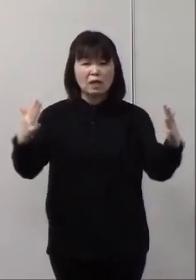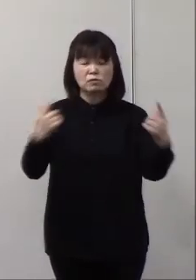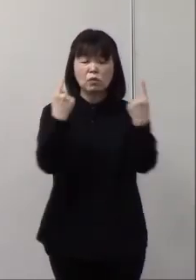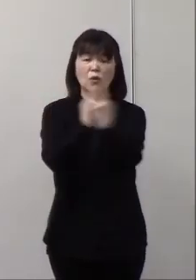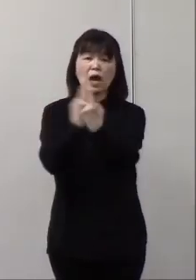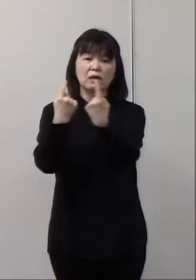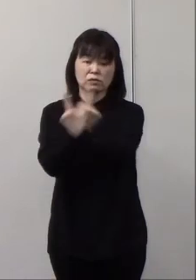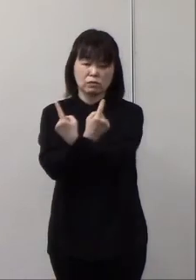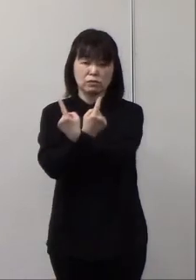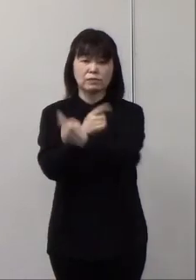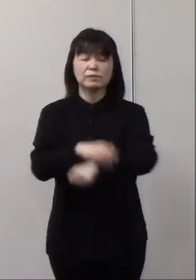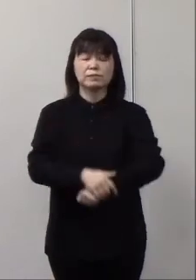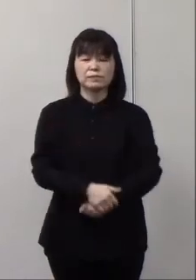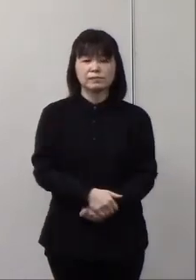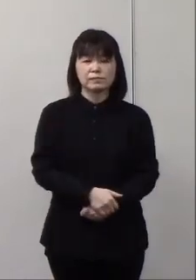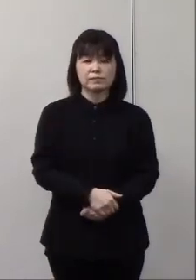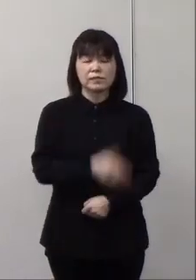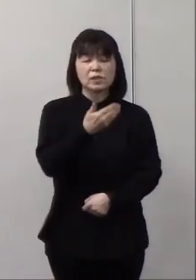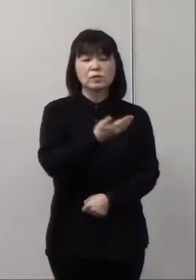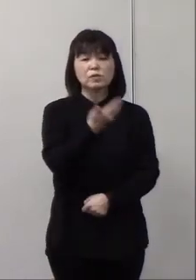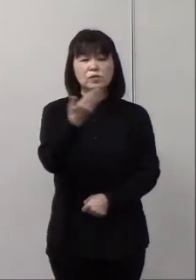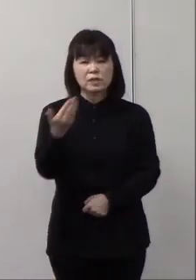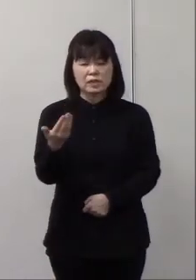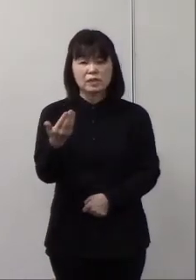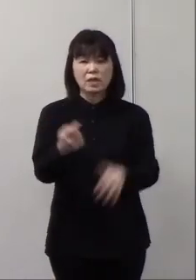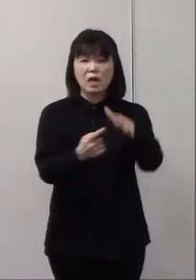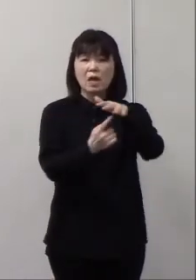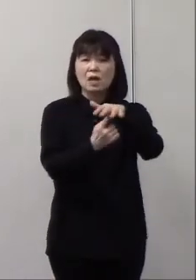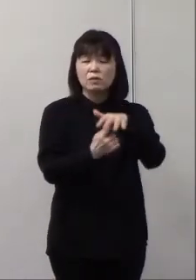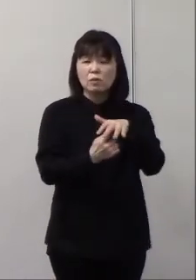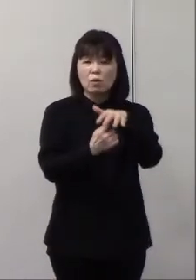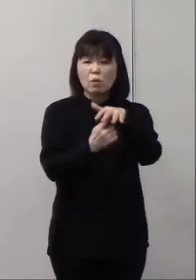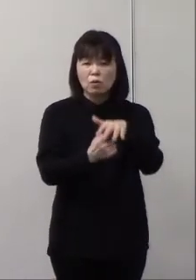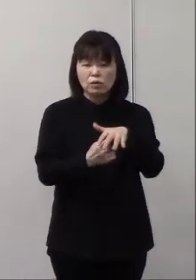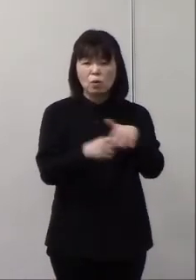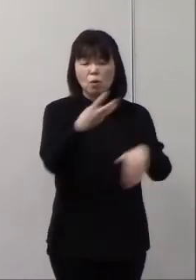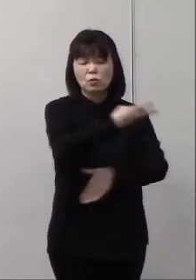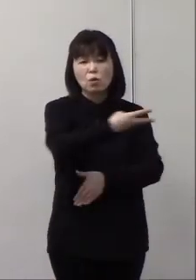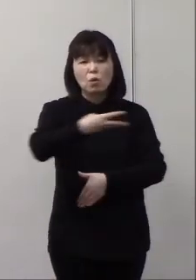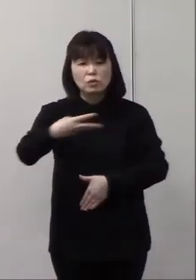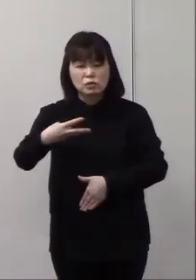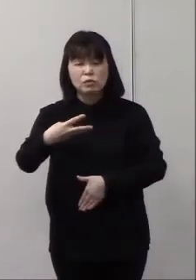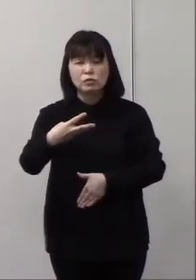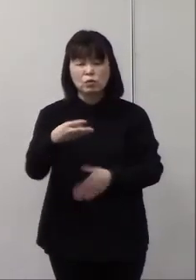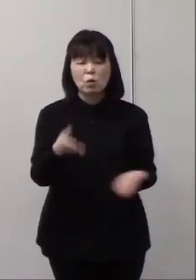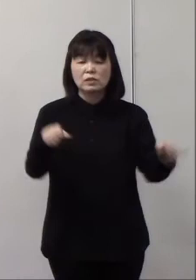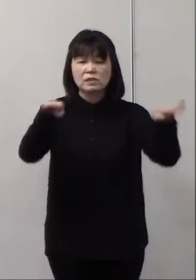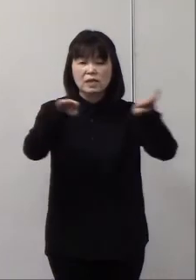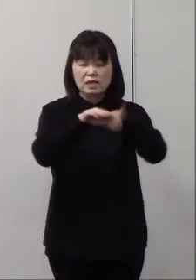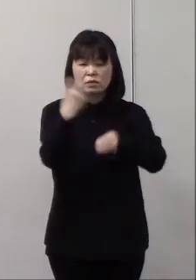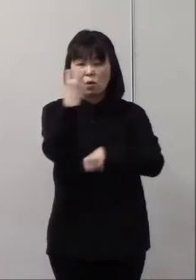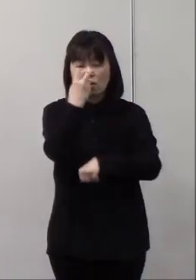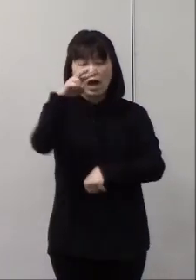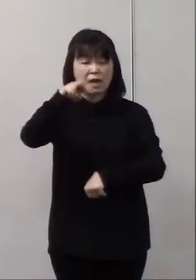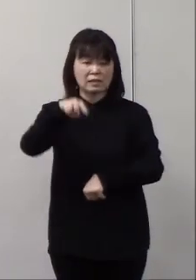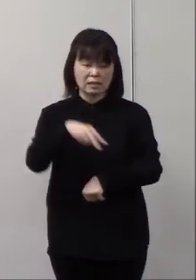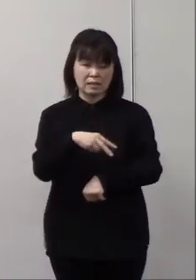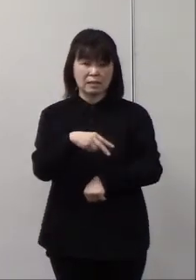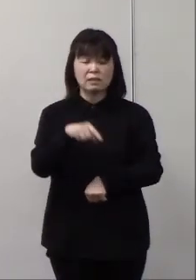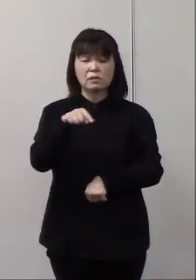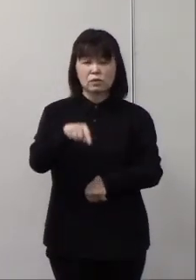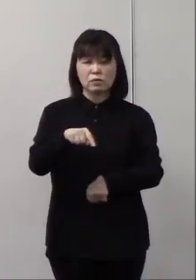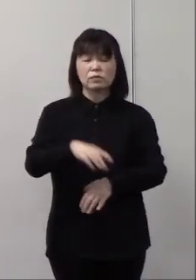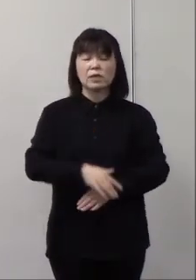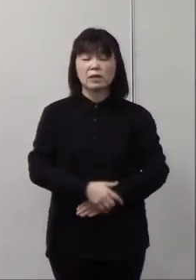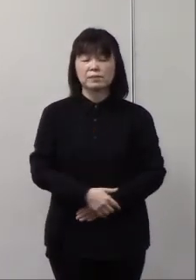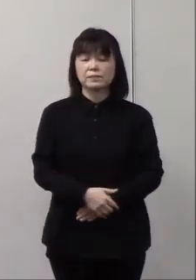思う。2番目は、括弧には農業用施設の維持管理費ということで、まあ、水門、用水機場等の機